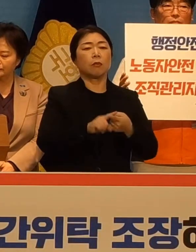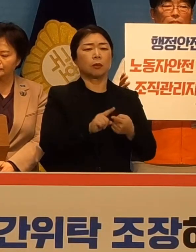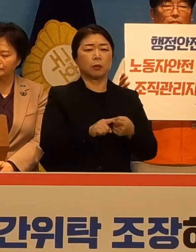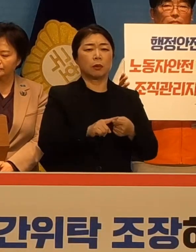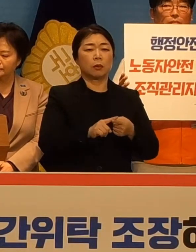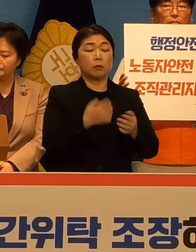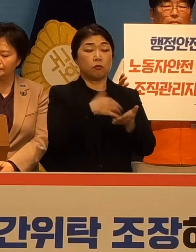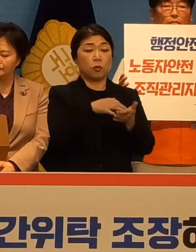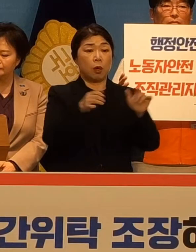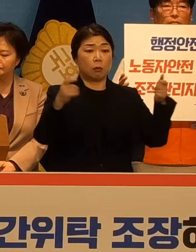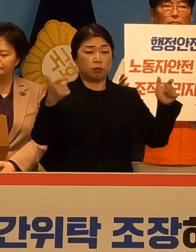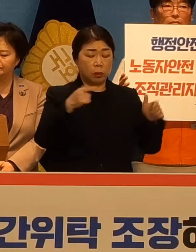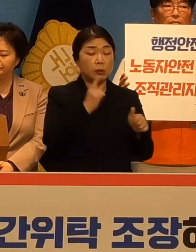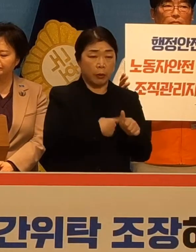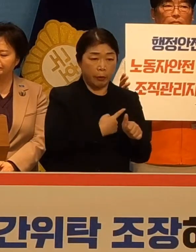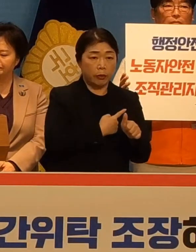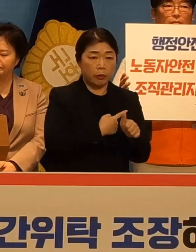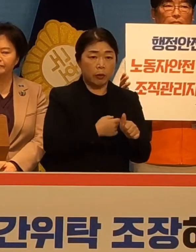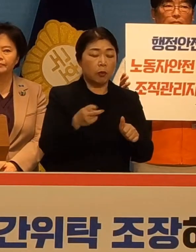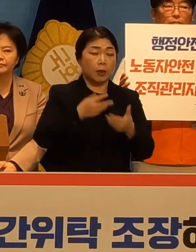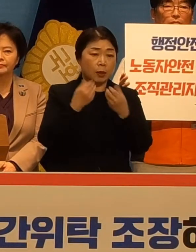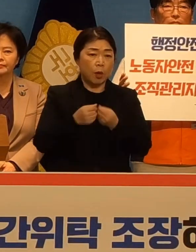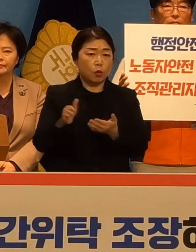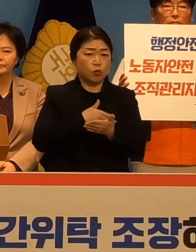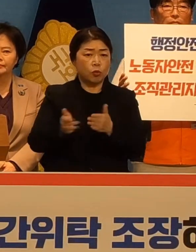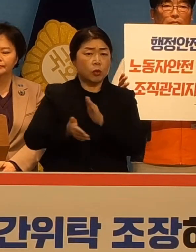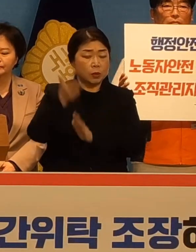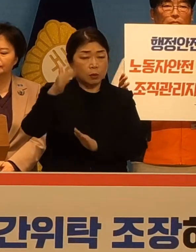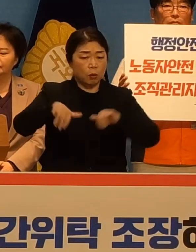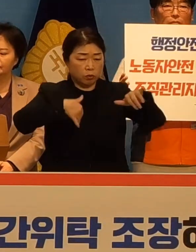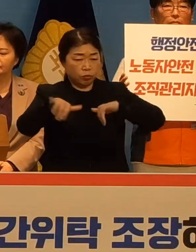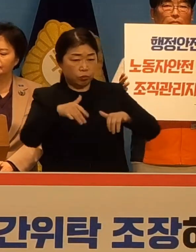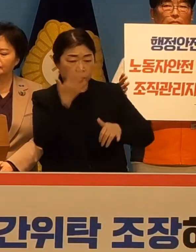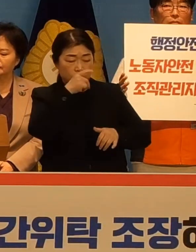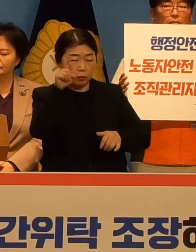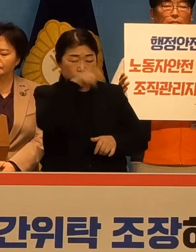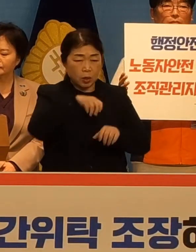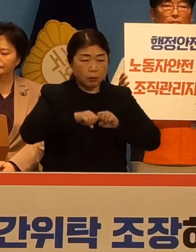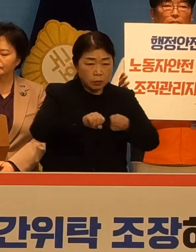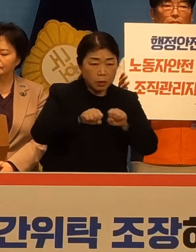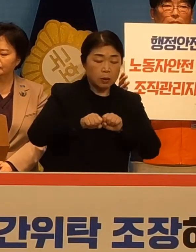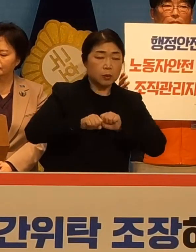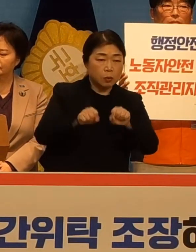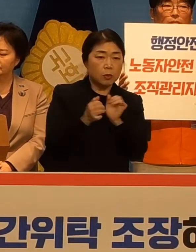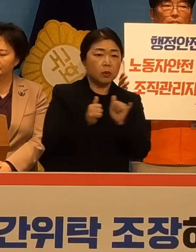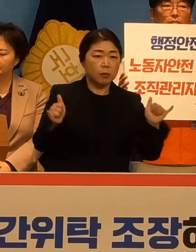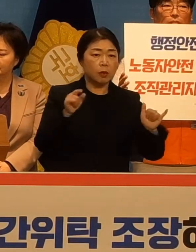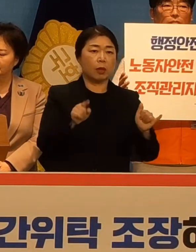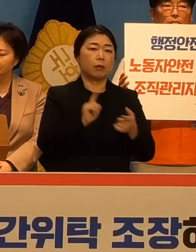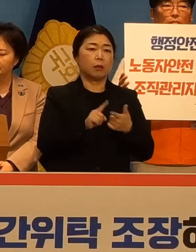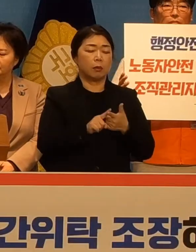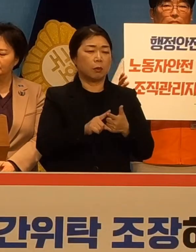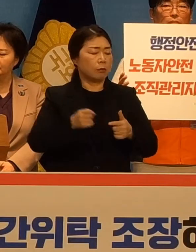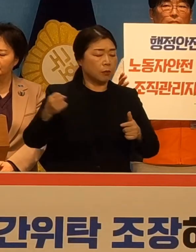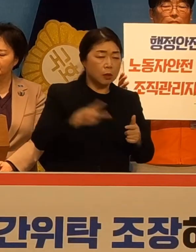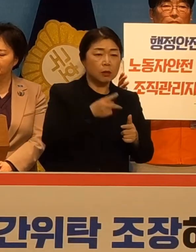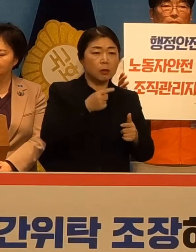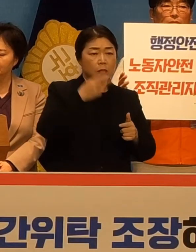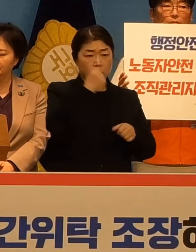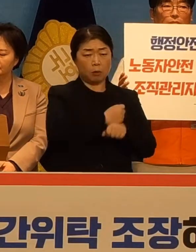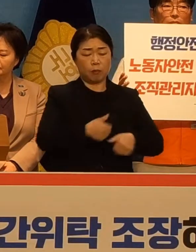취하거나 동두천시 같은 경우 가로미아에 대한 공단 전환 검토, 영동구는 가로미아에